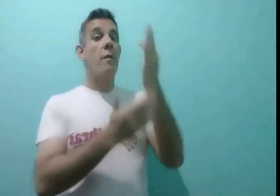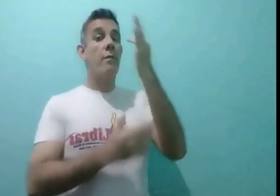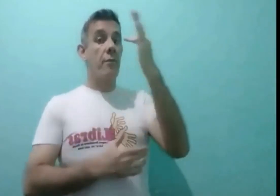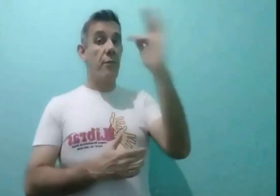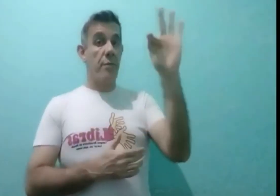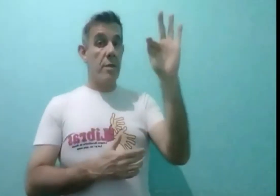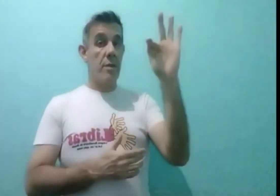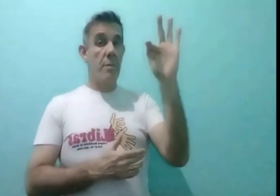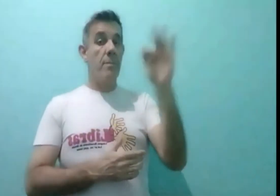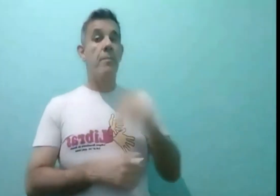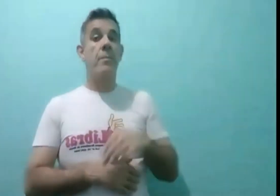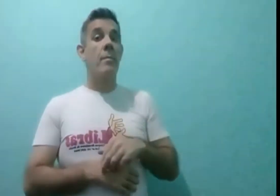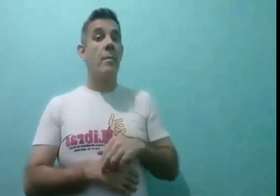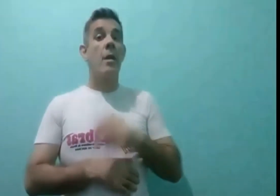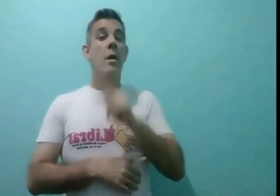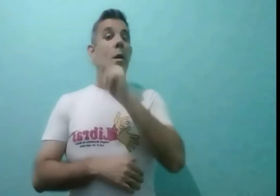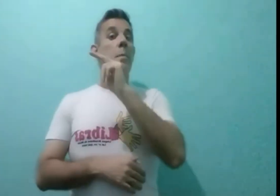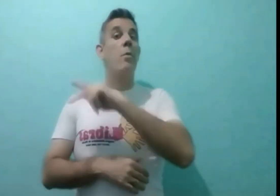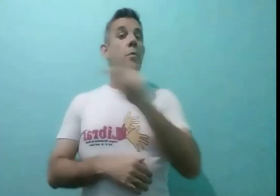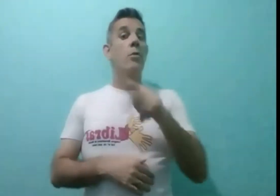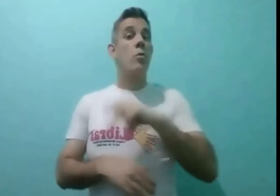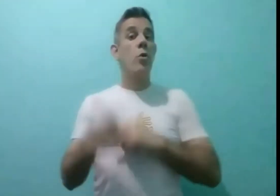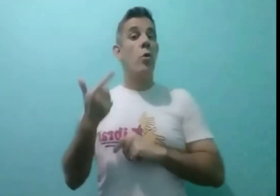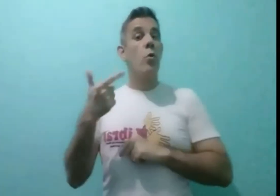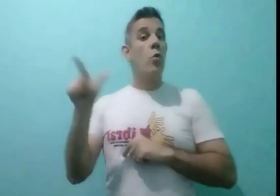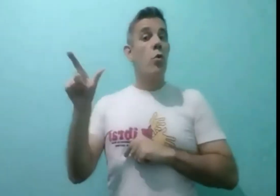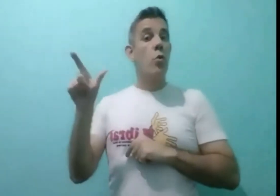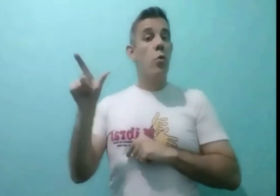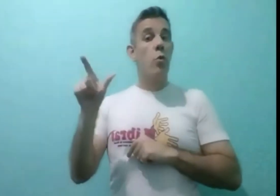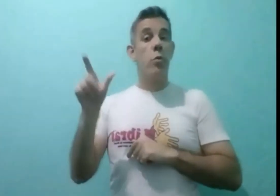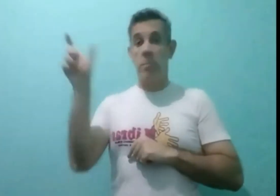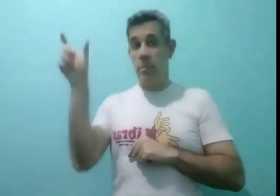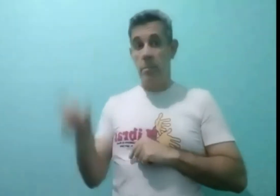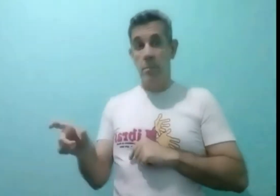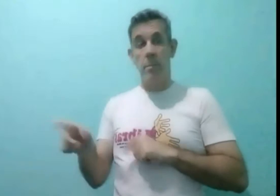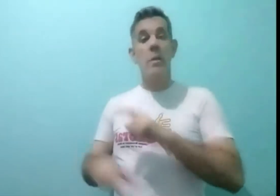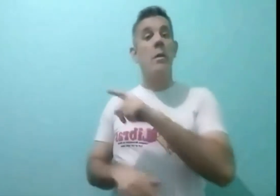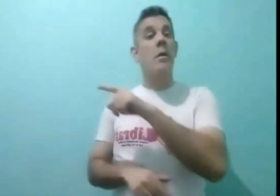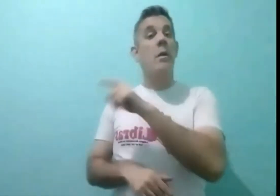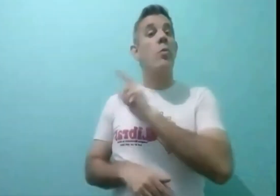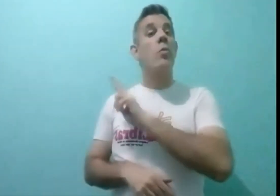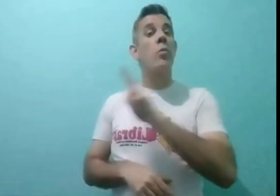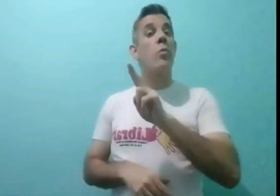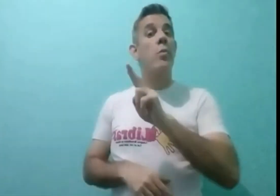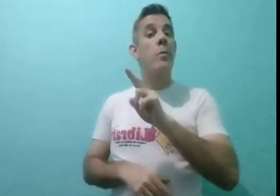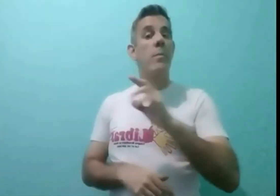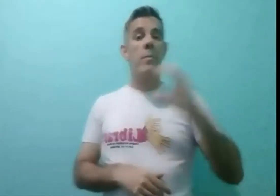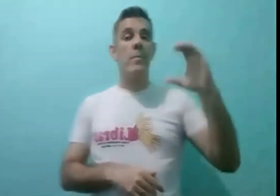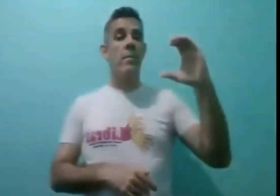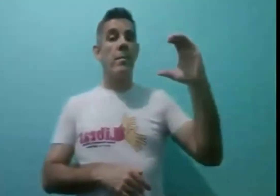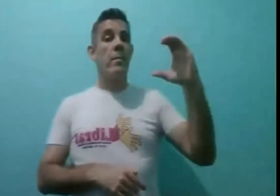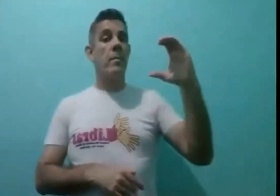Rouet, no seu processo educacional, com 12 anos, entrou na escola, no Instituto também de Surdos lá na